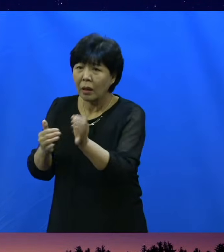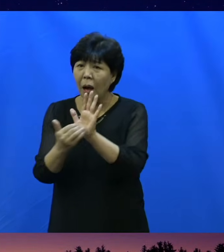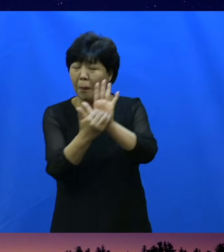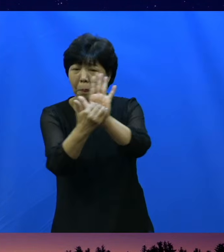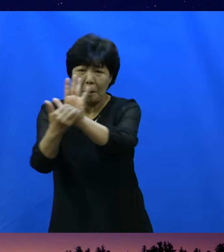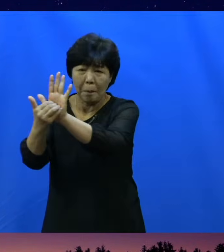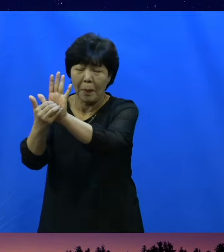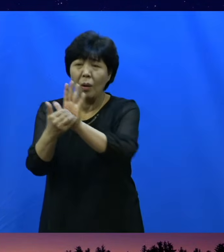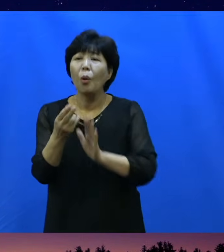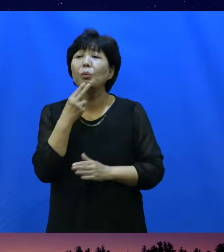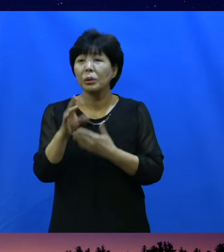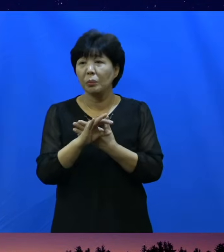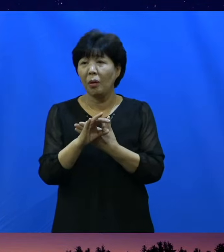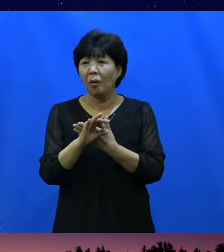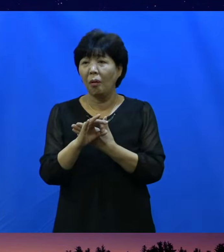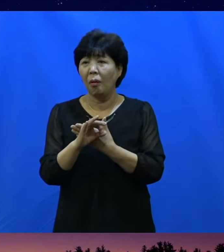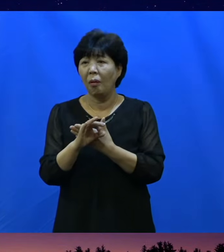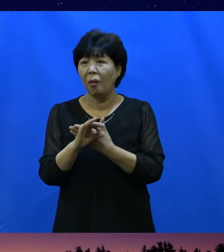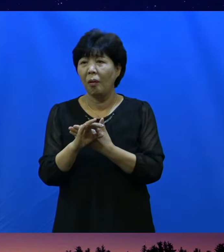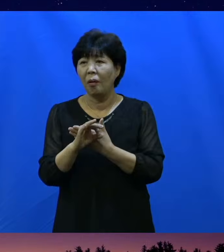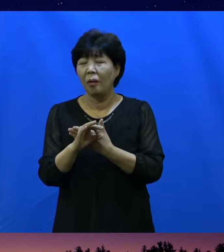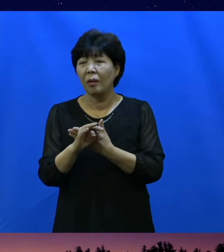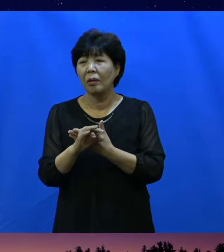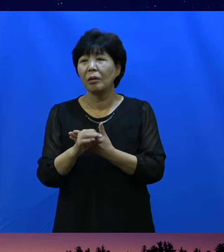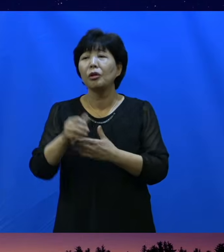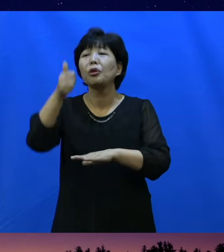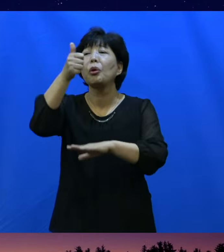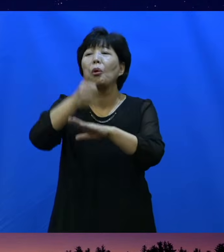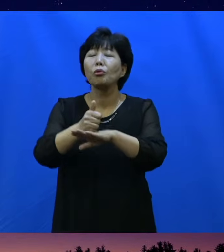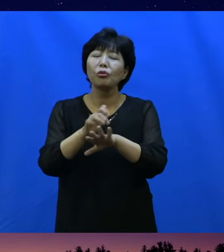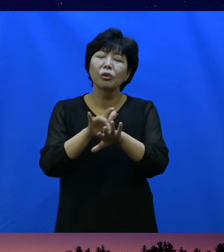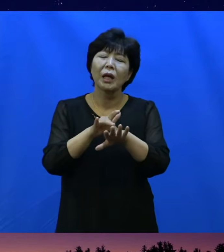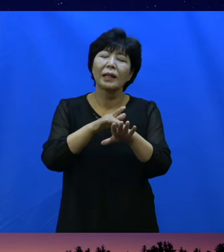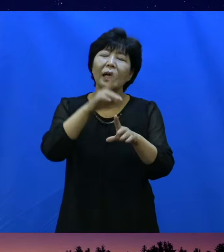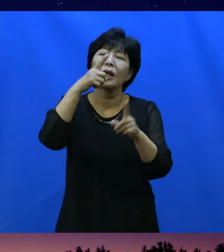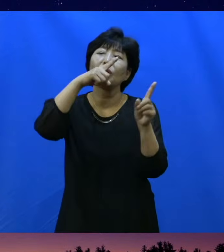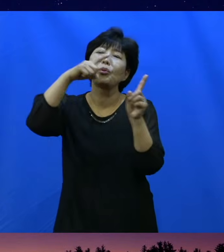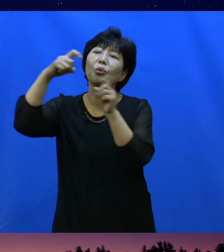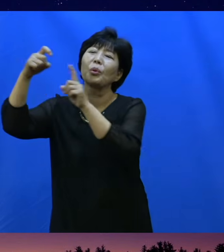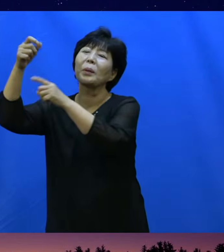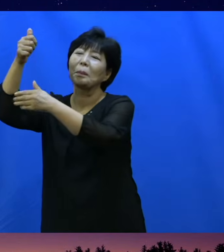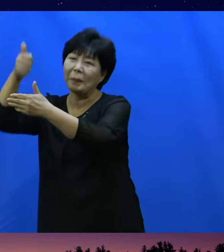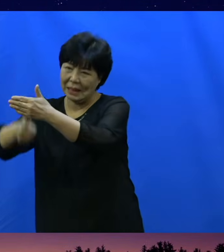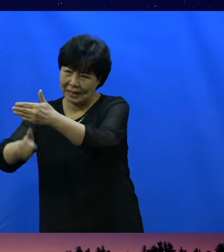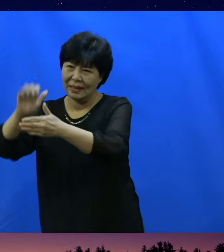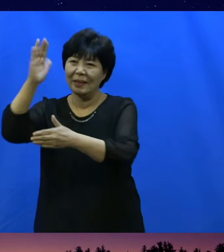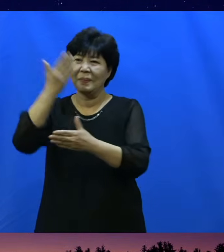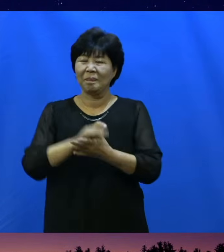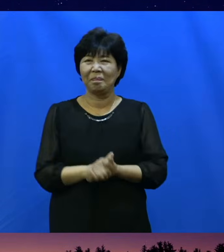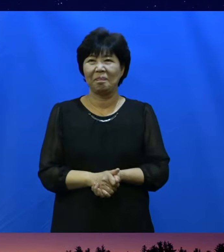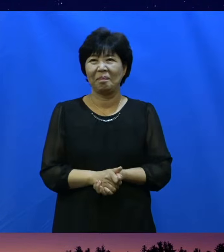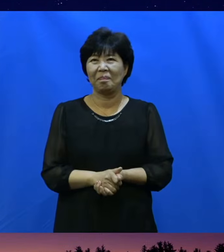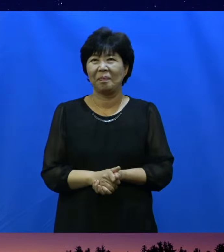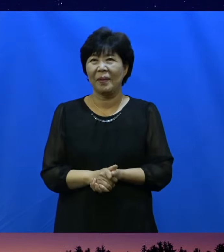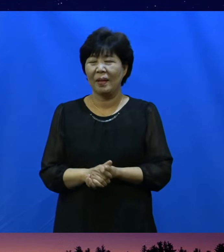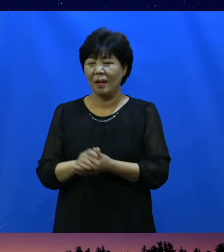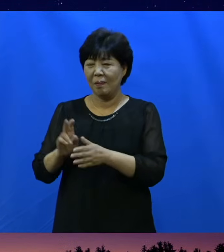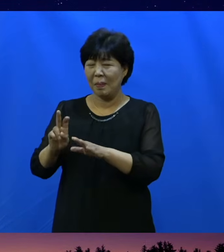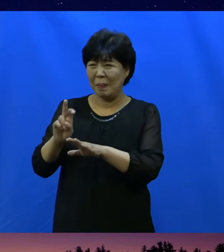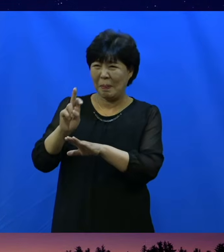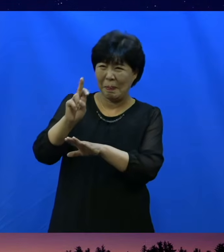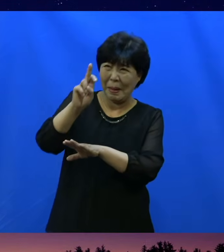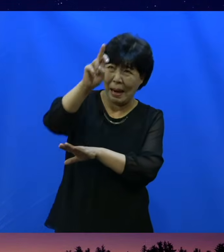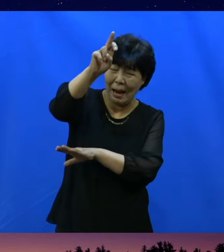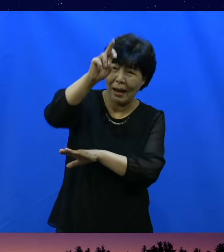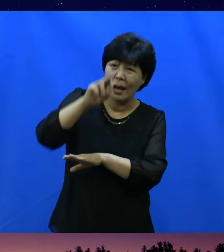거예요. 요즘 보니까 여러분이 이 전쟁을 하는데 보니까 막 저기 미사일 쏘면 또 그거를